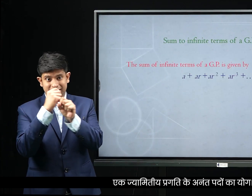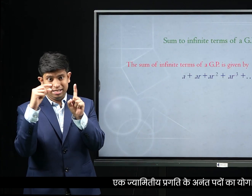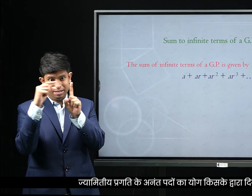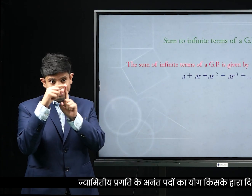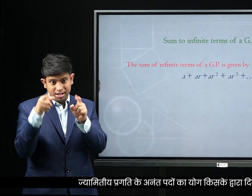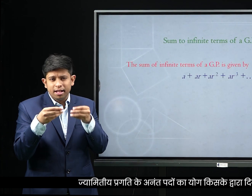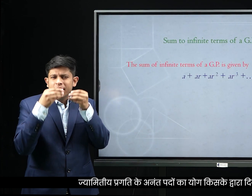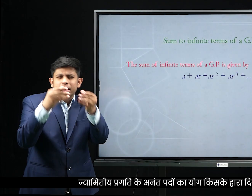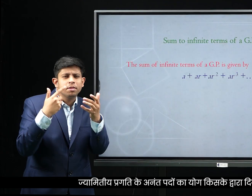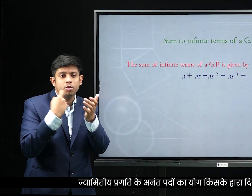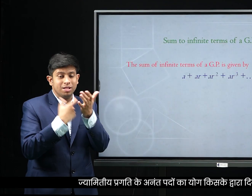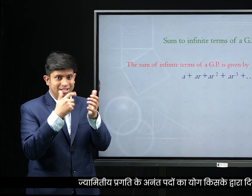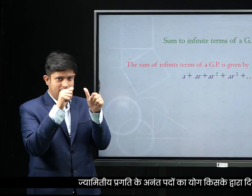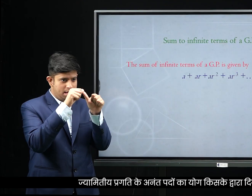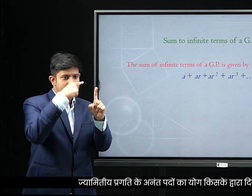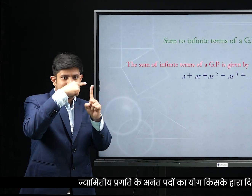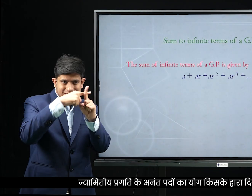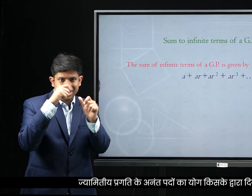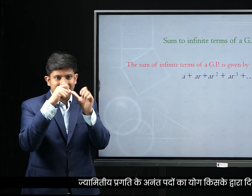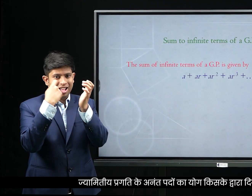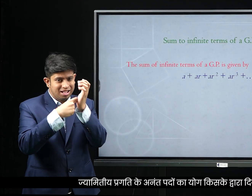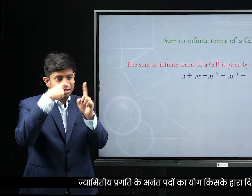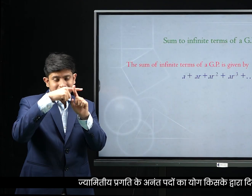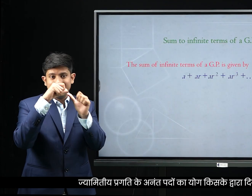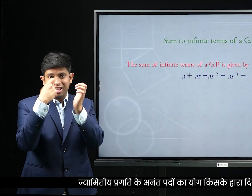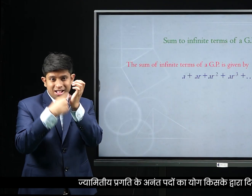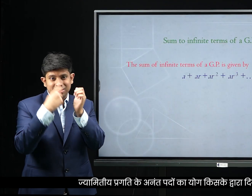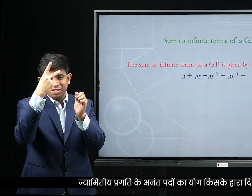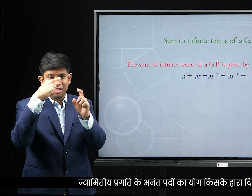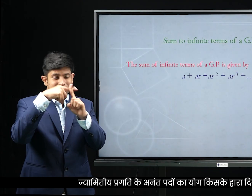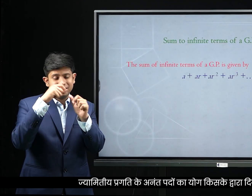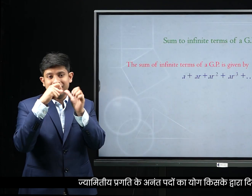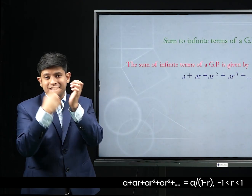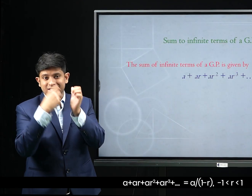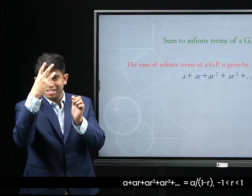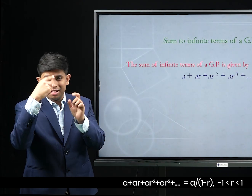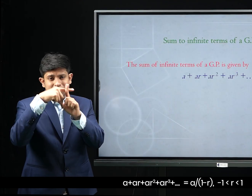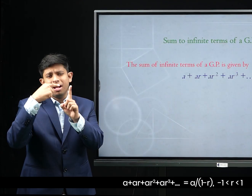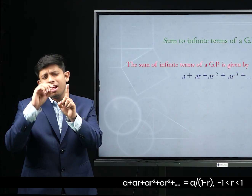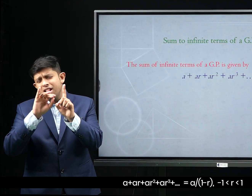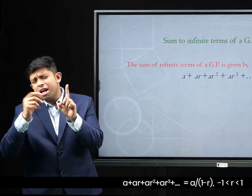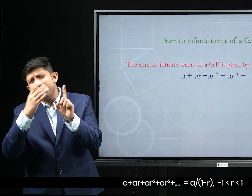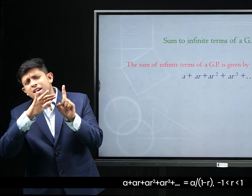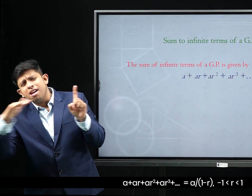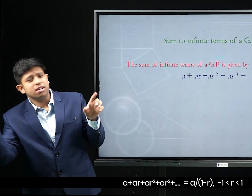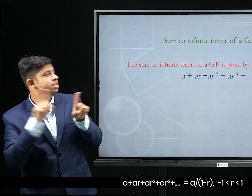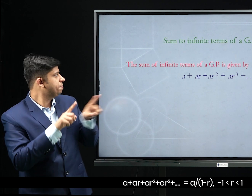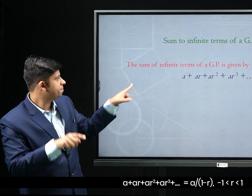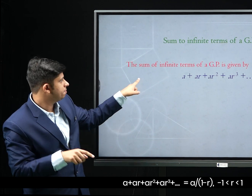योग। ज्यामितीय प्रगति के अनंत पदों का योग किसके द्वारा दिया जाता है? a प्लस ए आर पावर 2